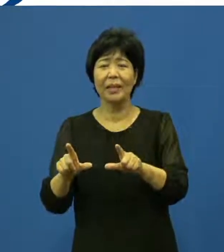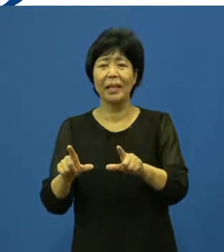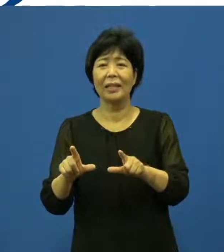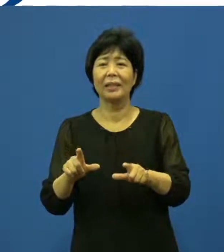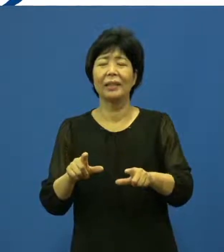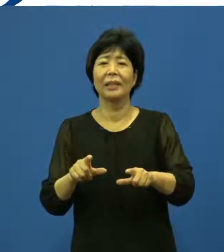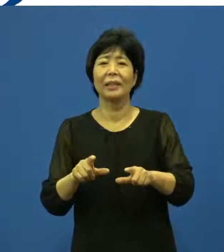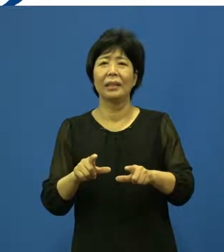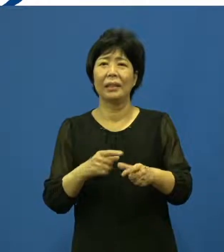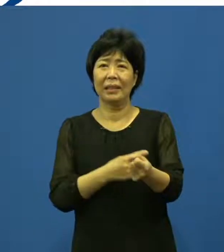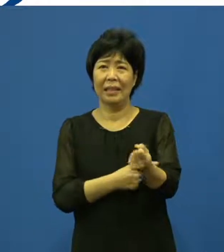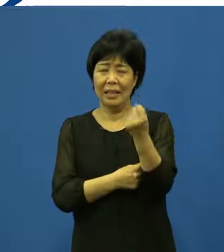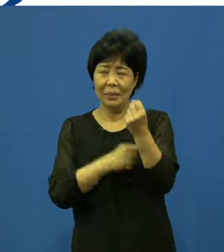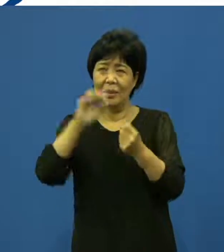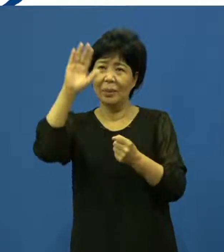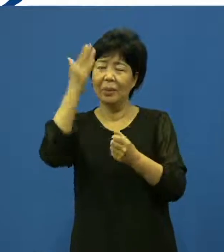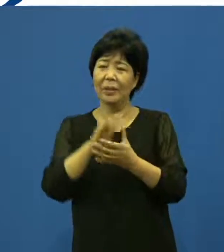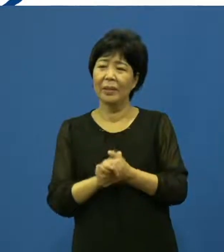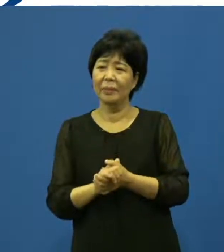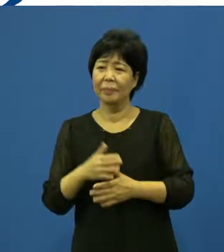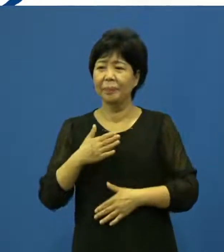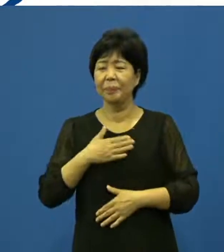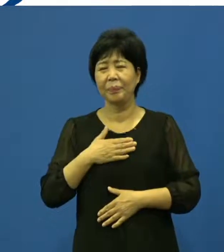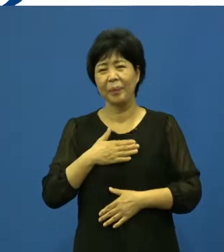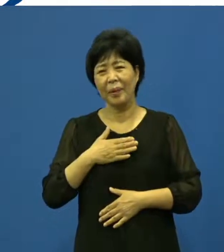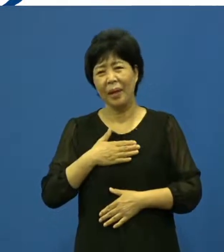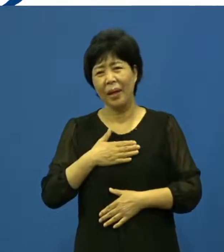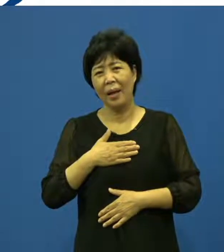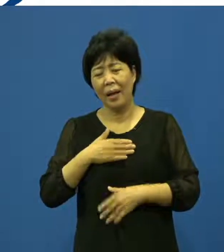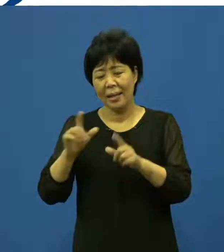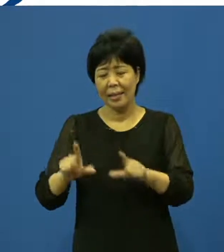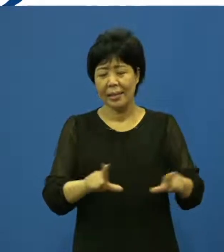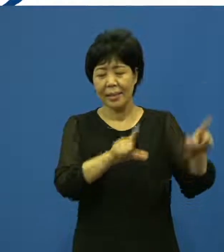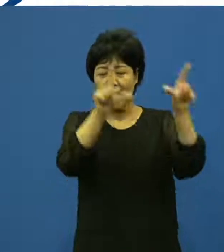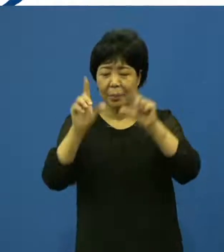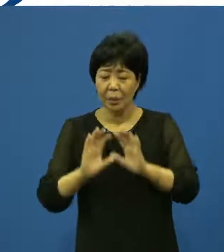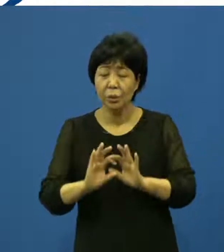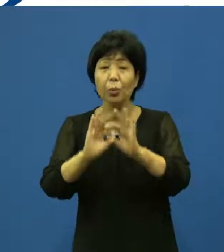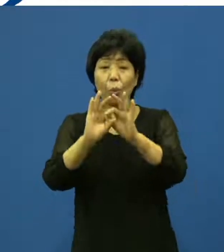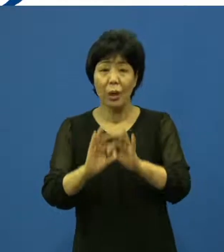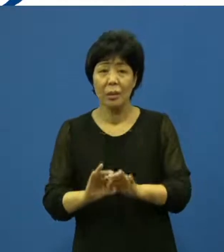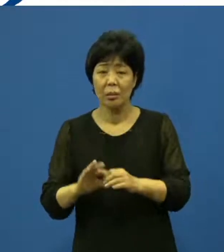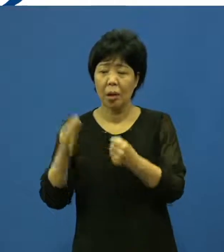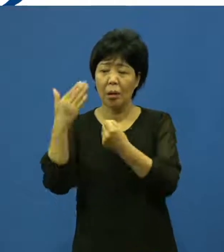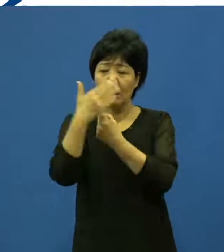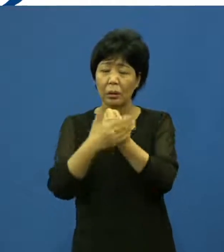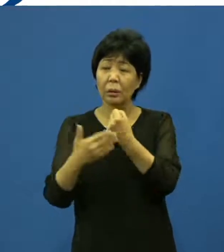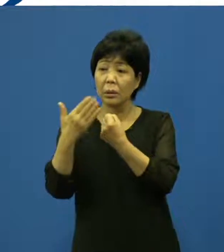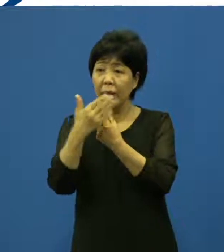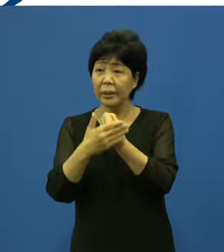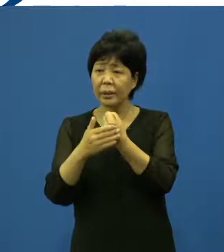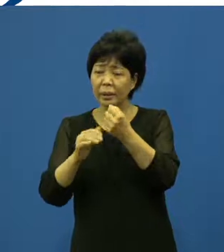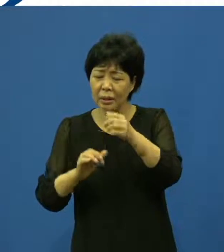하나님이 나에게 은혜를 베푸셨던 것처럼 나도 내 삶을 통하여 그 은혜를 이제 흘려보내는 통로로